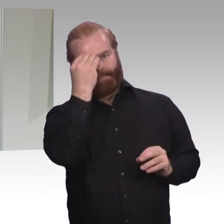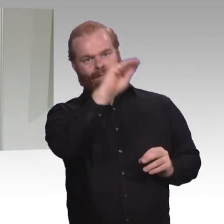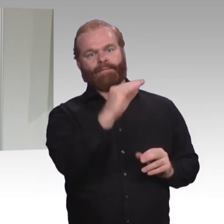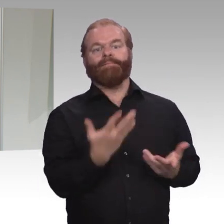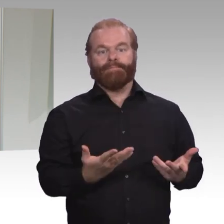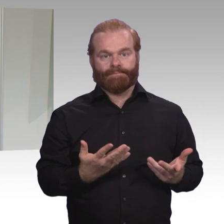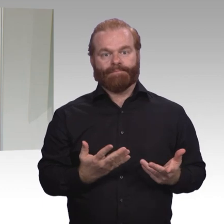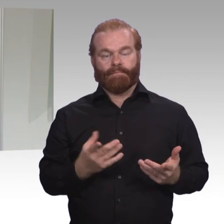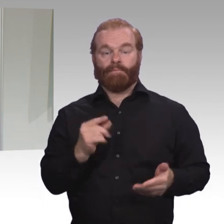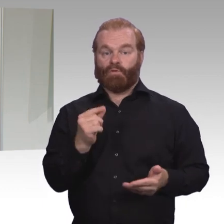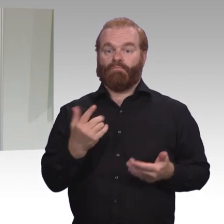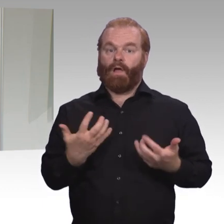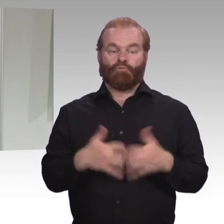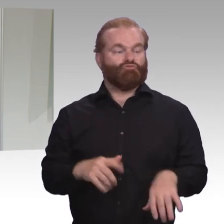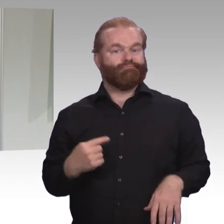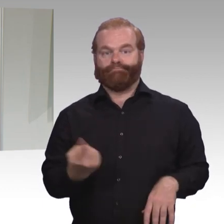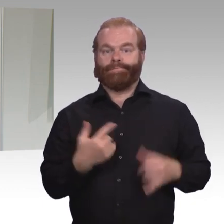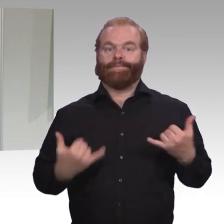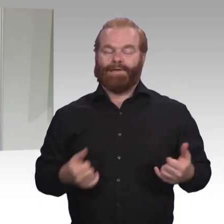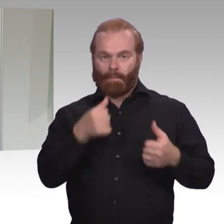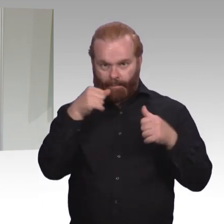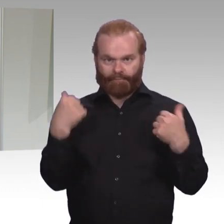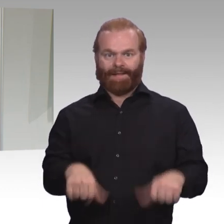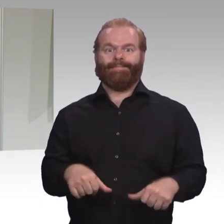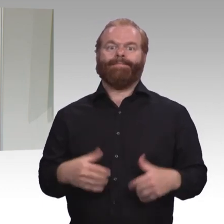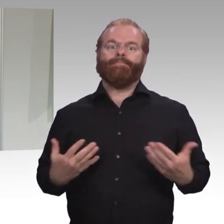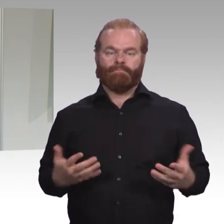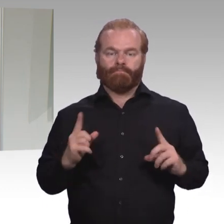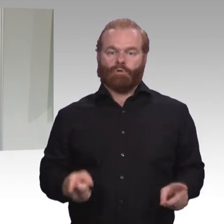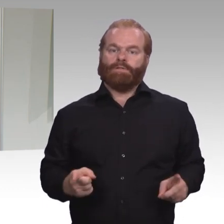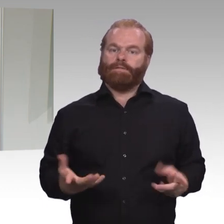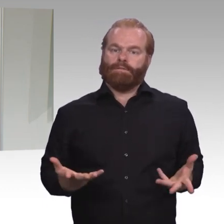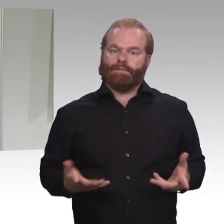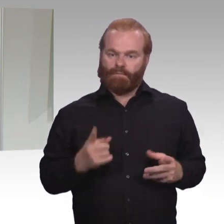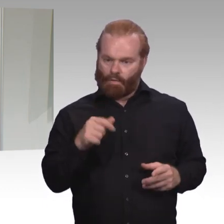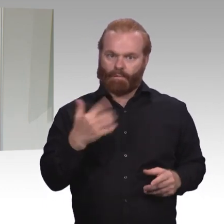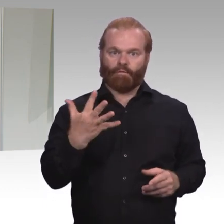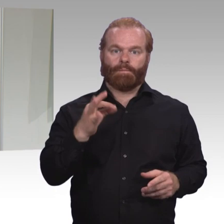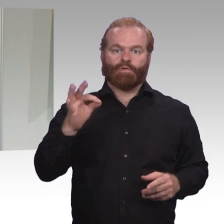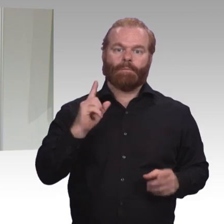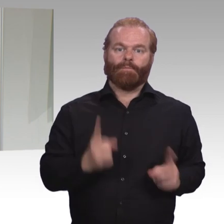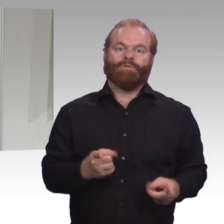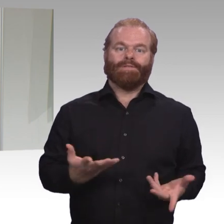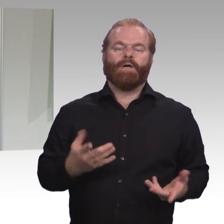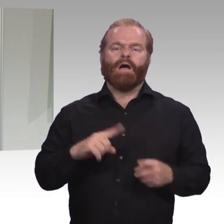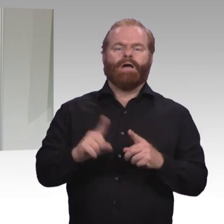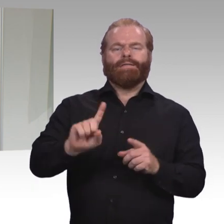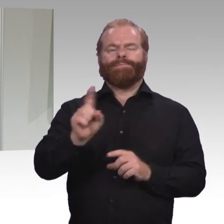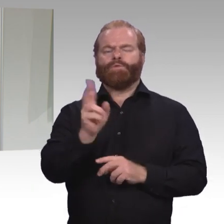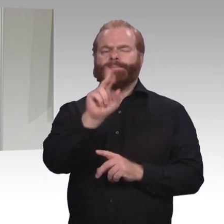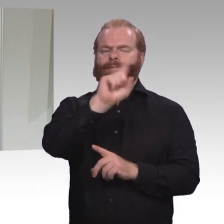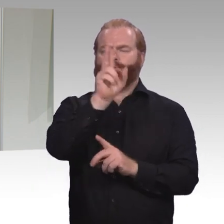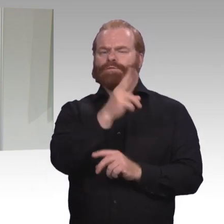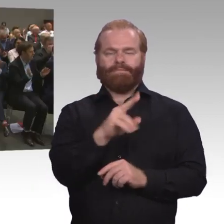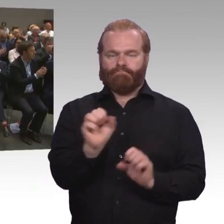aufkommen, erst seit die SPD wieder regiert, unternimmt dieses Land Jahr für Jahr größere Anstrengungen für Sicherheit und